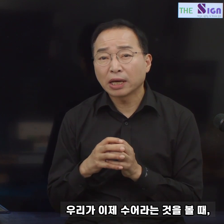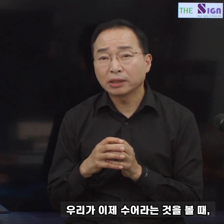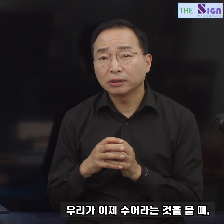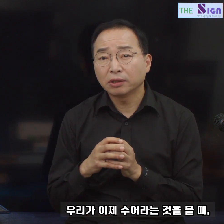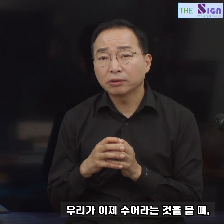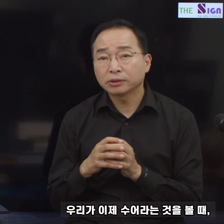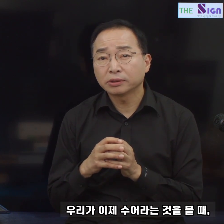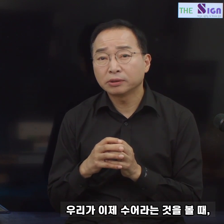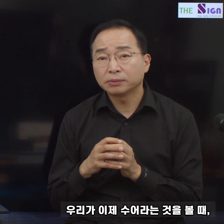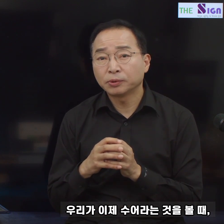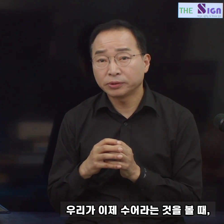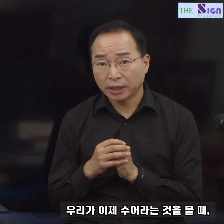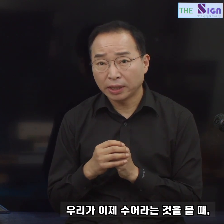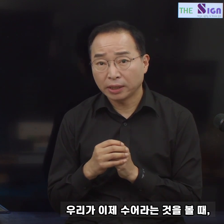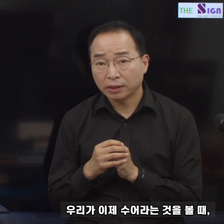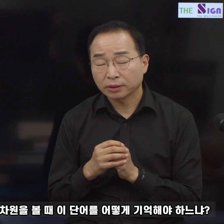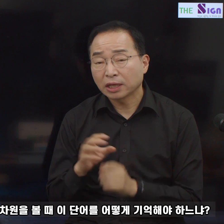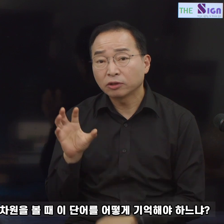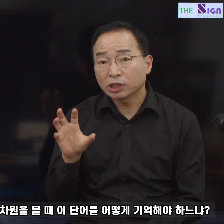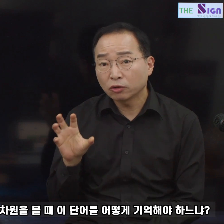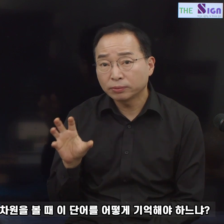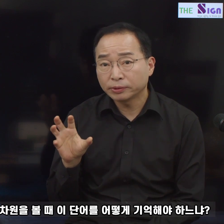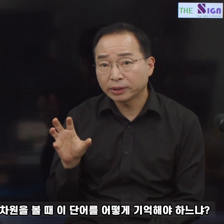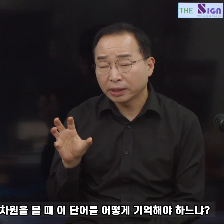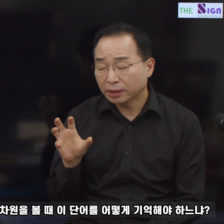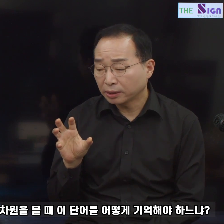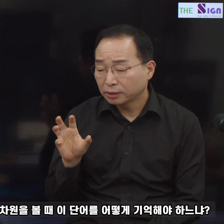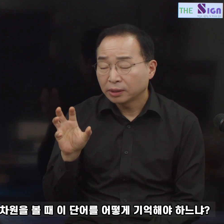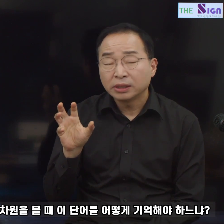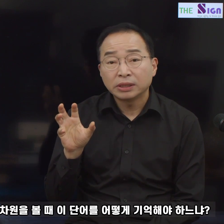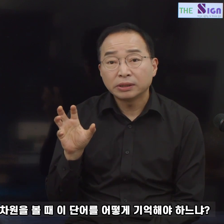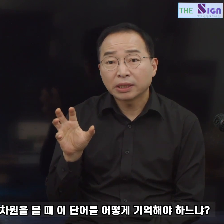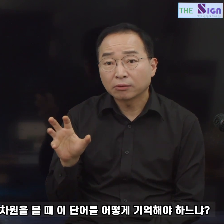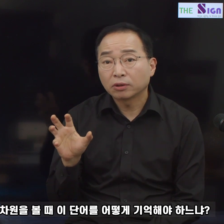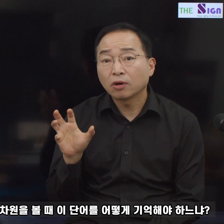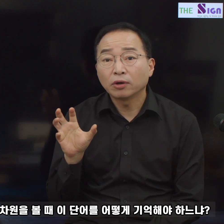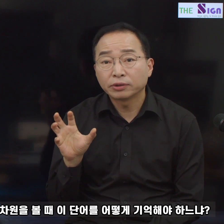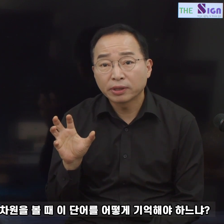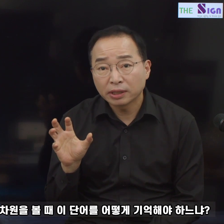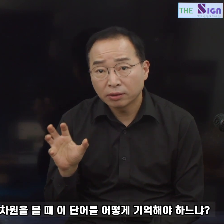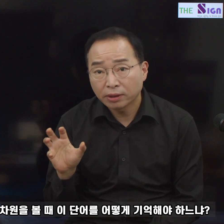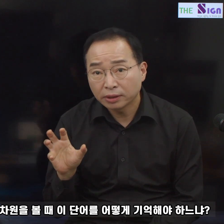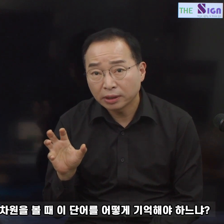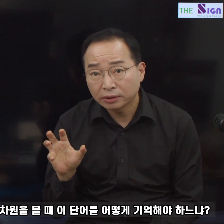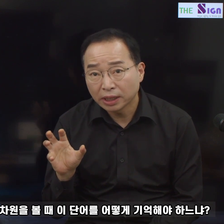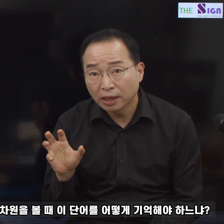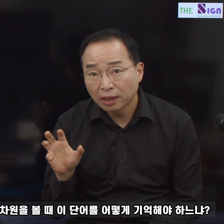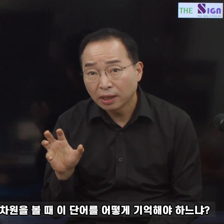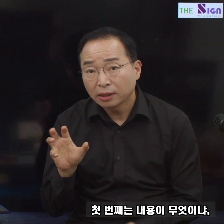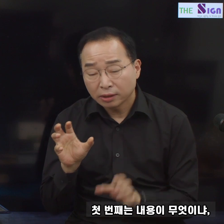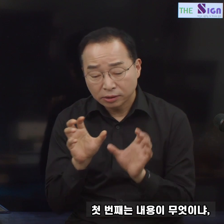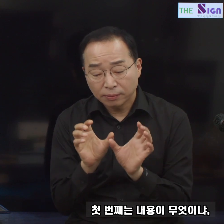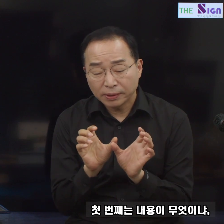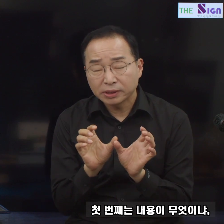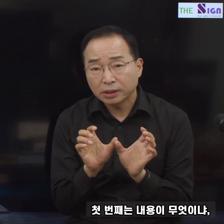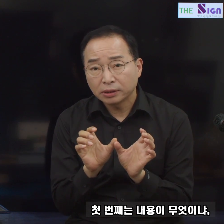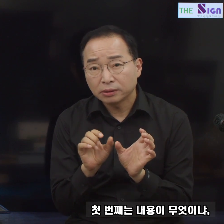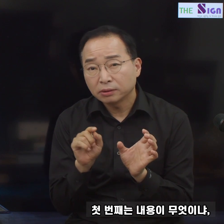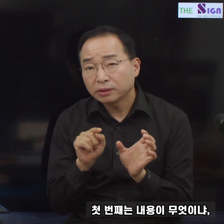수어라는 것을 볼 때, 단어 차원으로 볼 때 이 단어를 어떻게 기억해야 되느냐? 첫 번째는